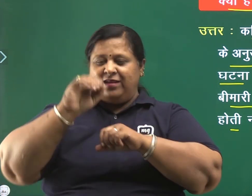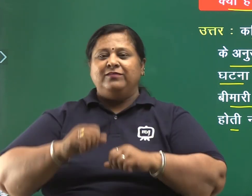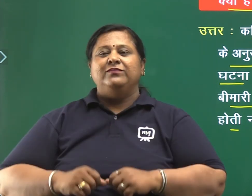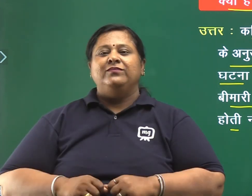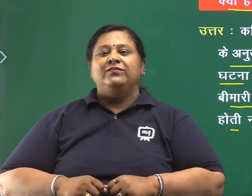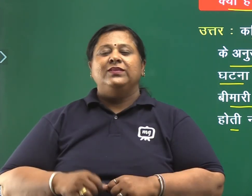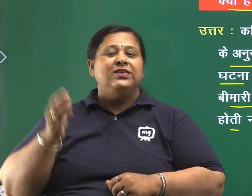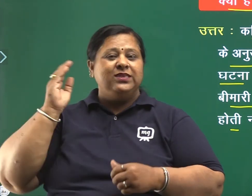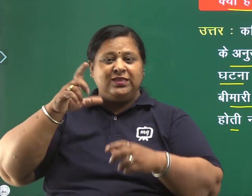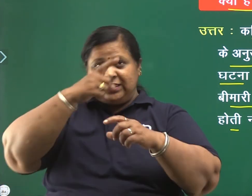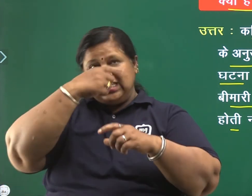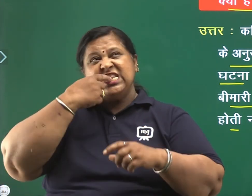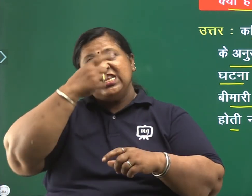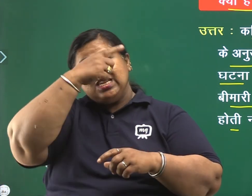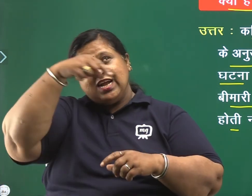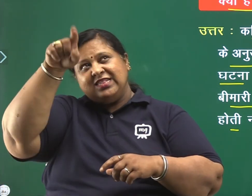चाँद से